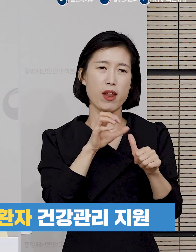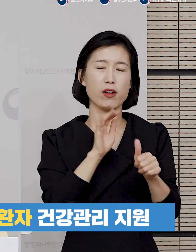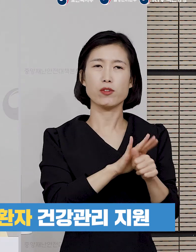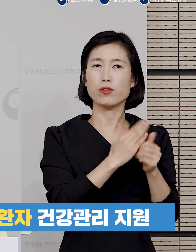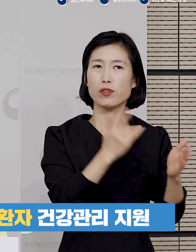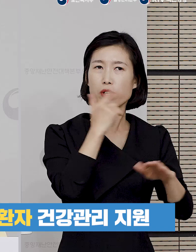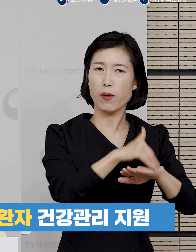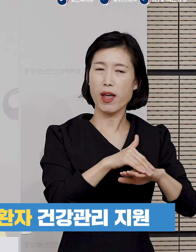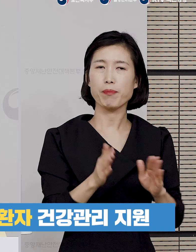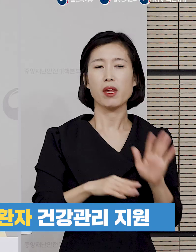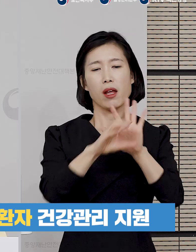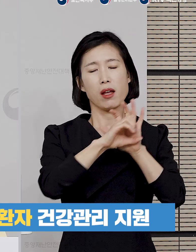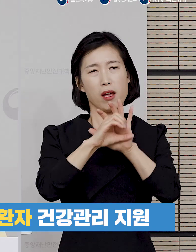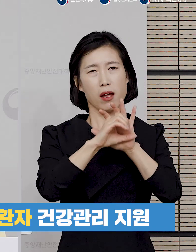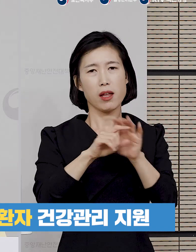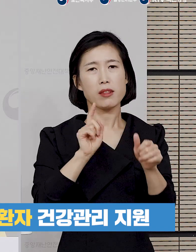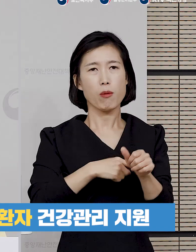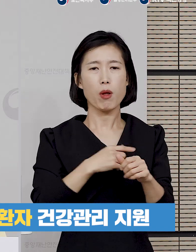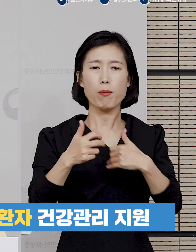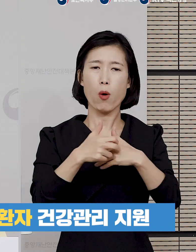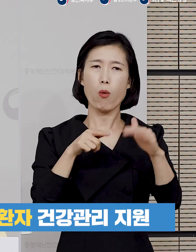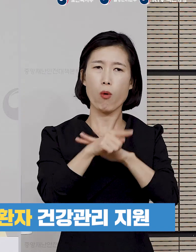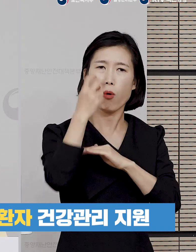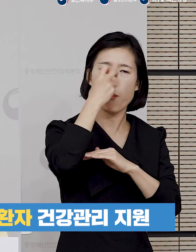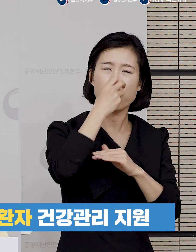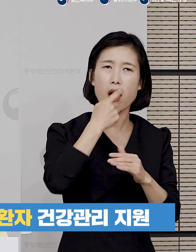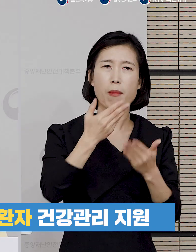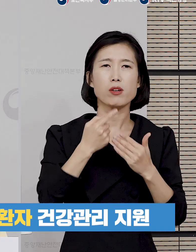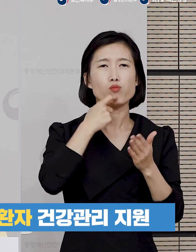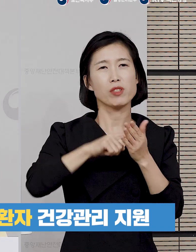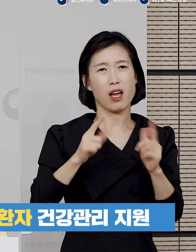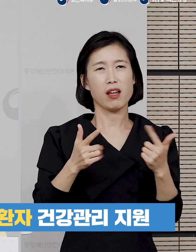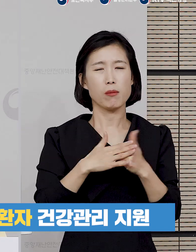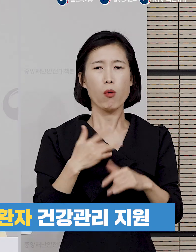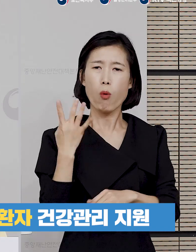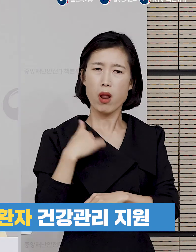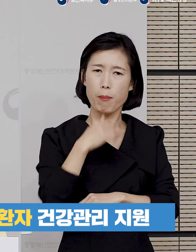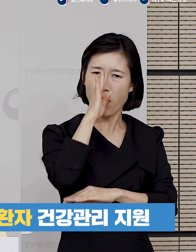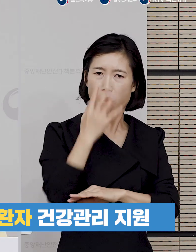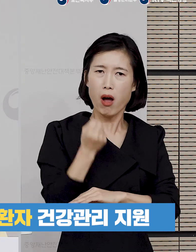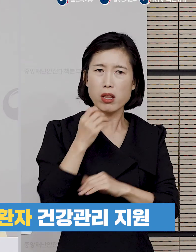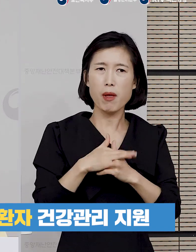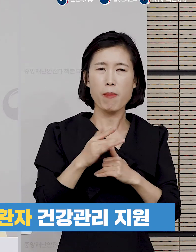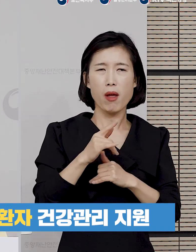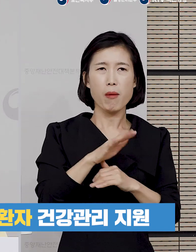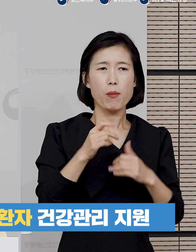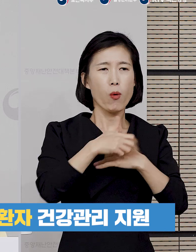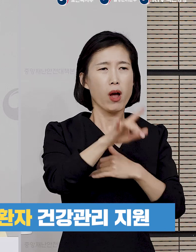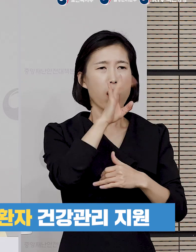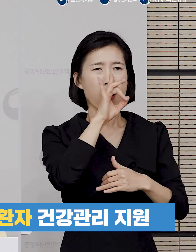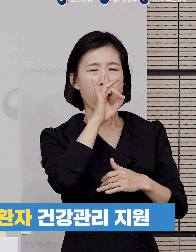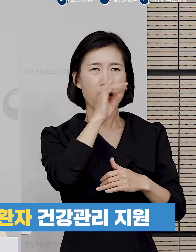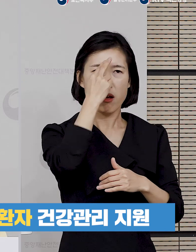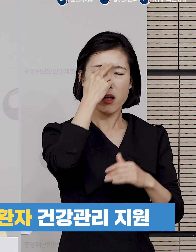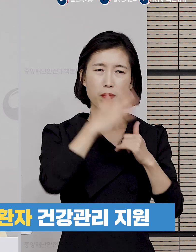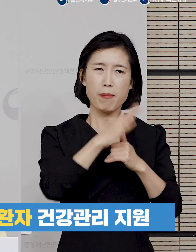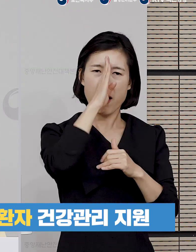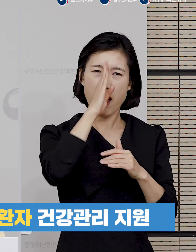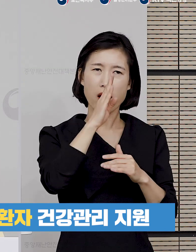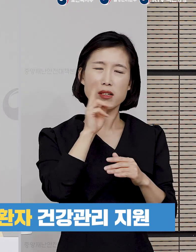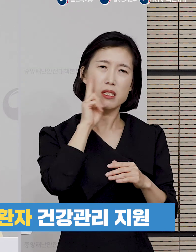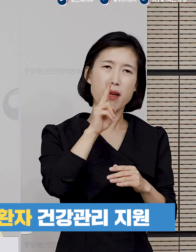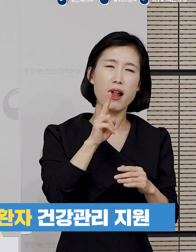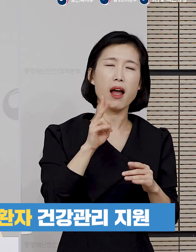활용할 예정입니다 코로나 1구 확산으로 의료기관 방문이 쉽지 않으나 기조 질환으로 인한